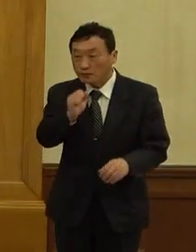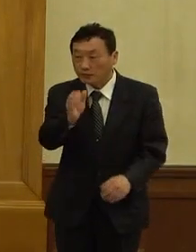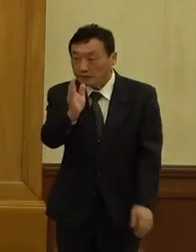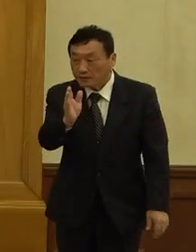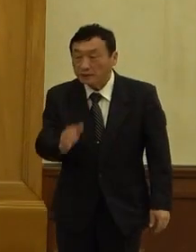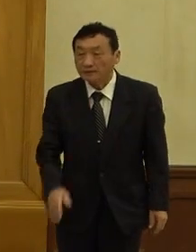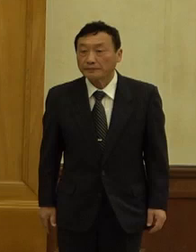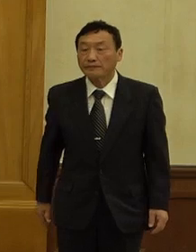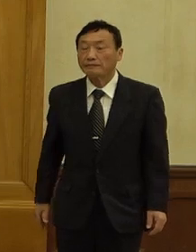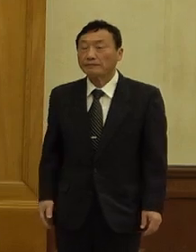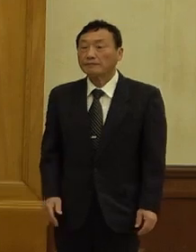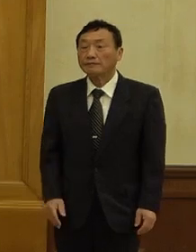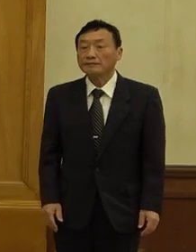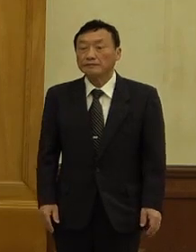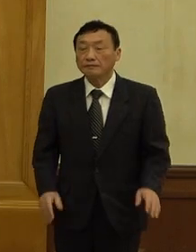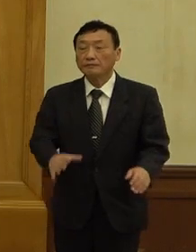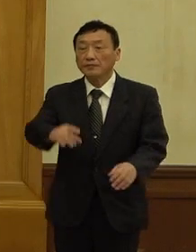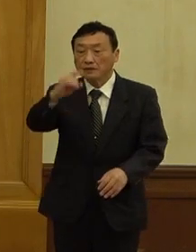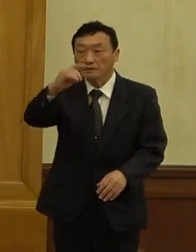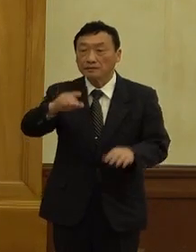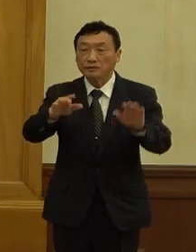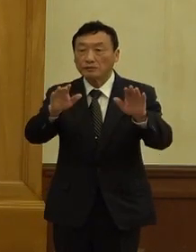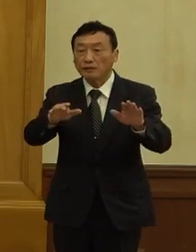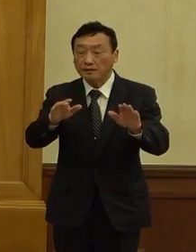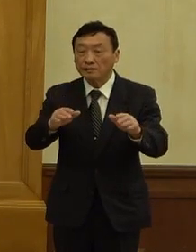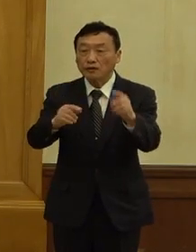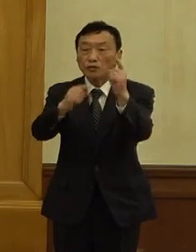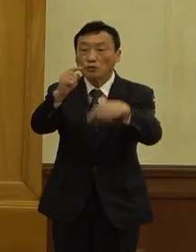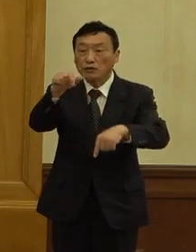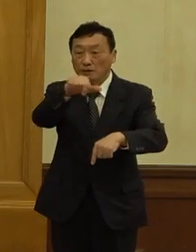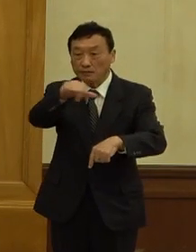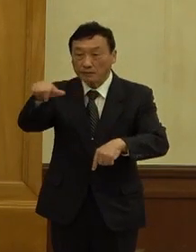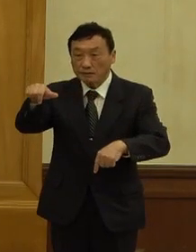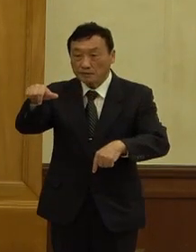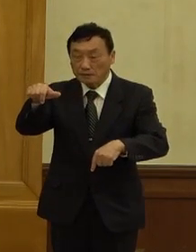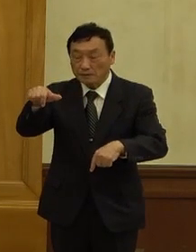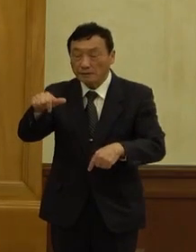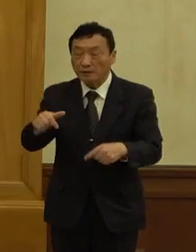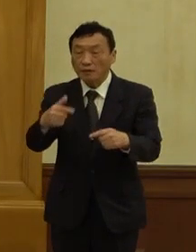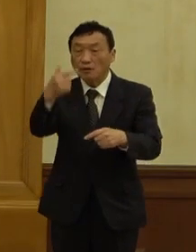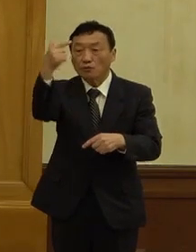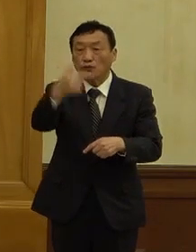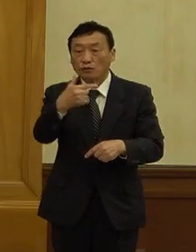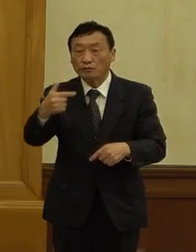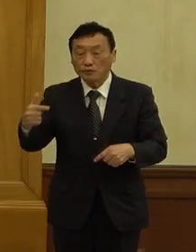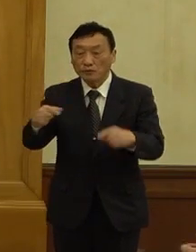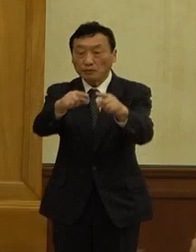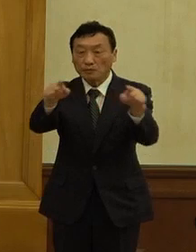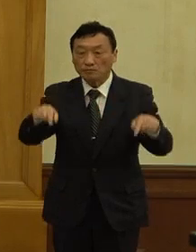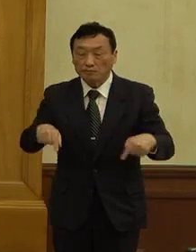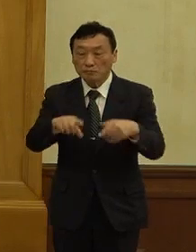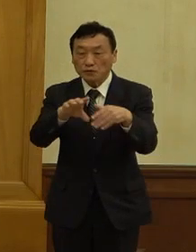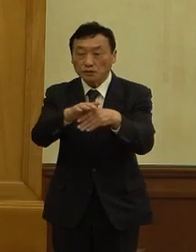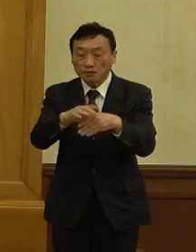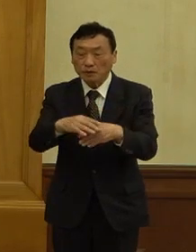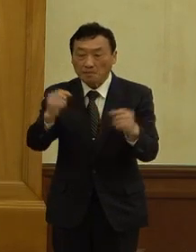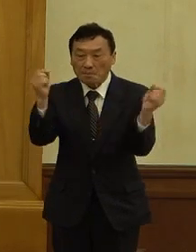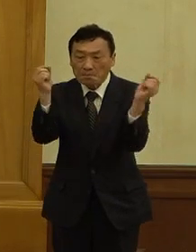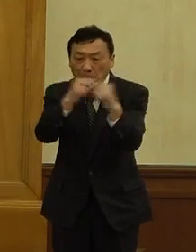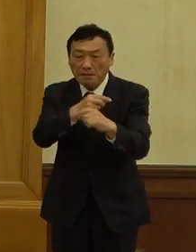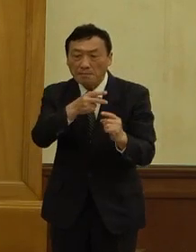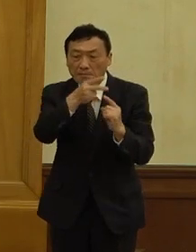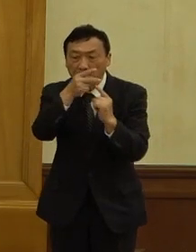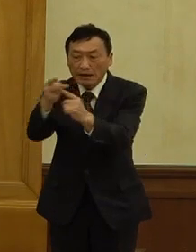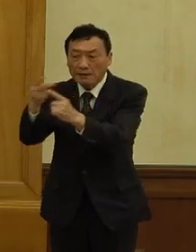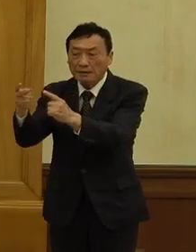。まず今回厚生部において6名分の書類の誤送付が発生しました。